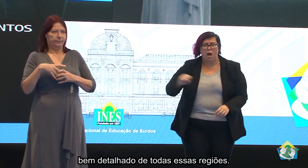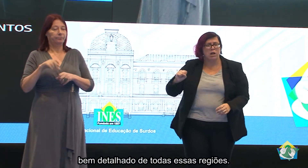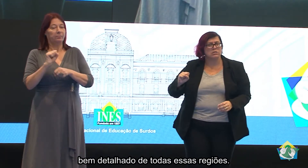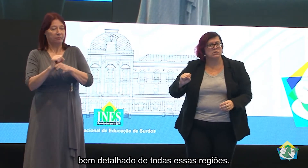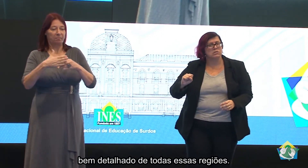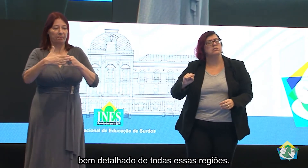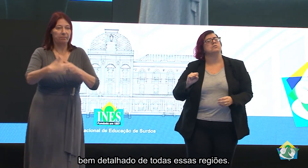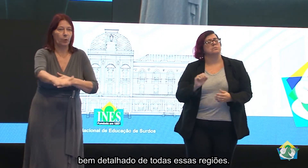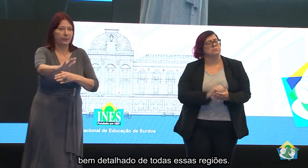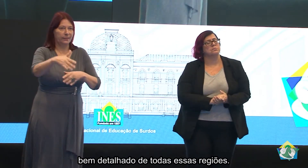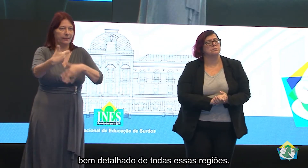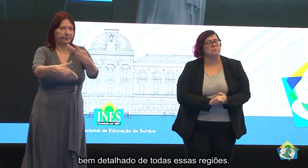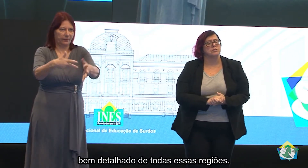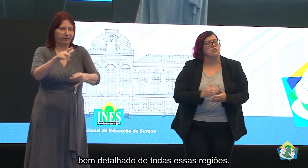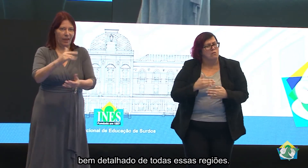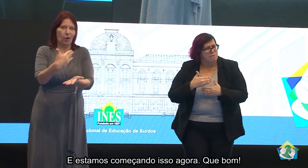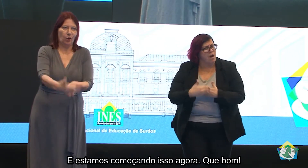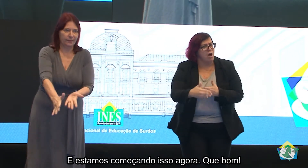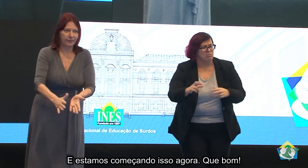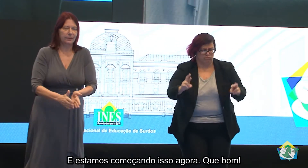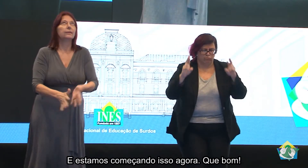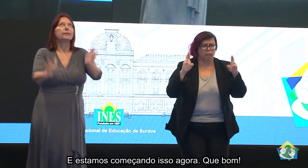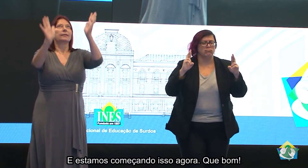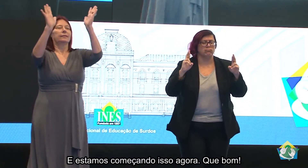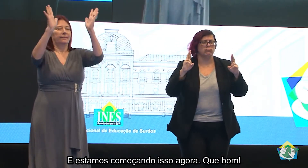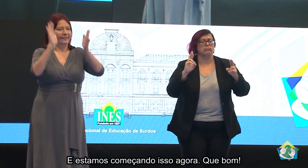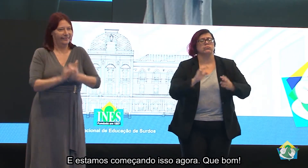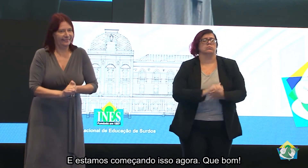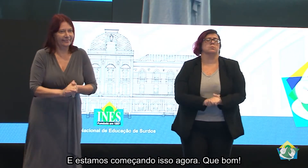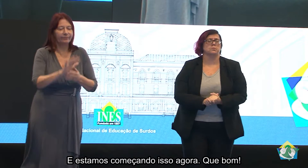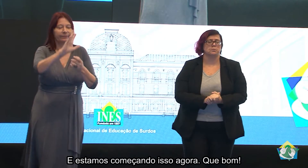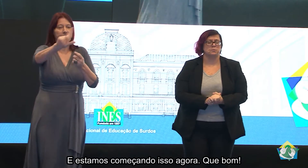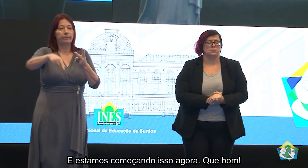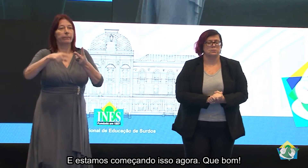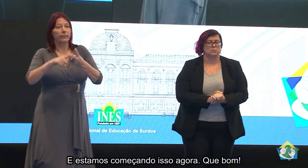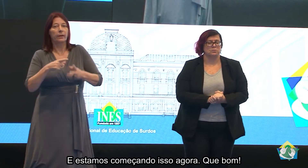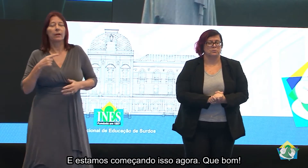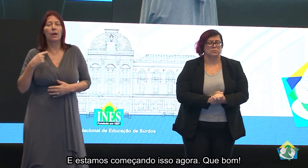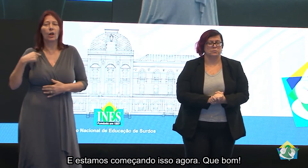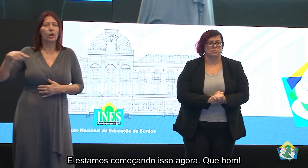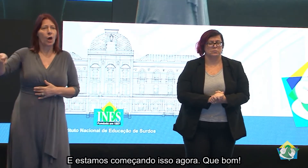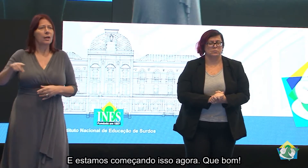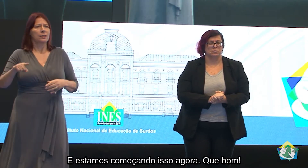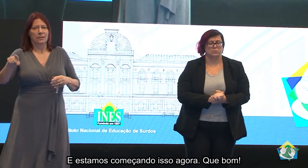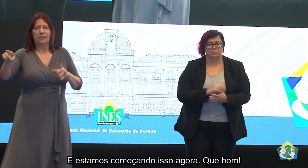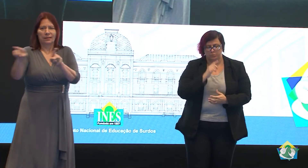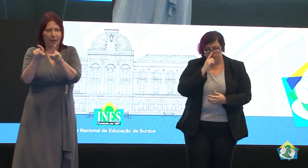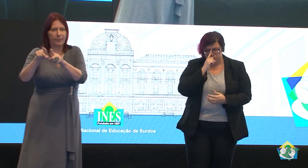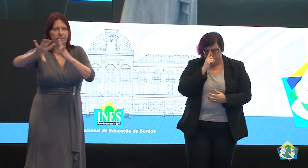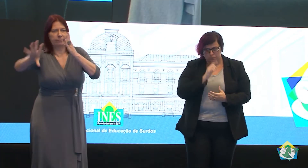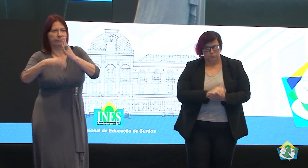detalhado de todas essas regiões. E aí estamos começando isso agora, que bom.